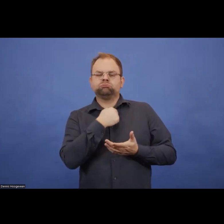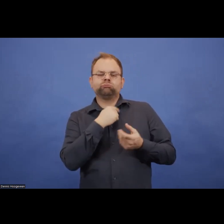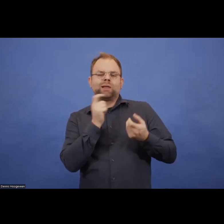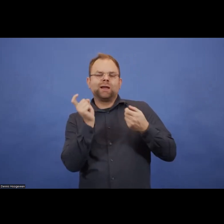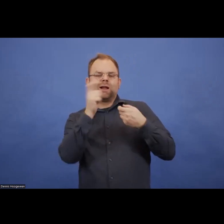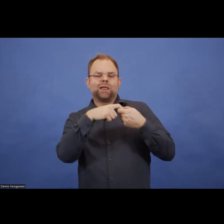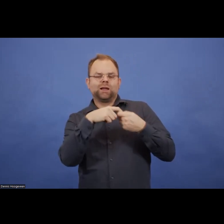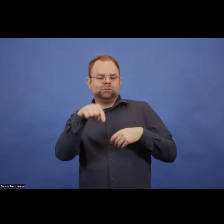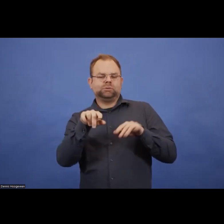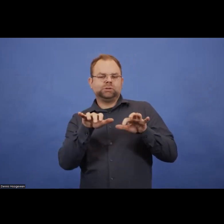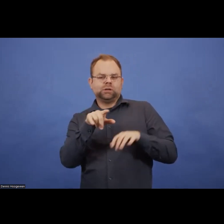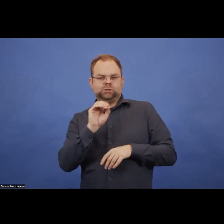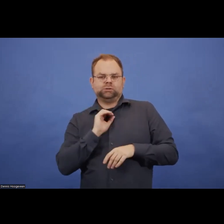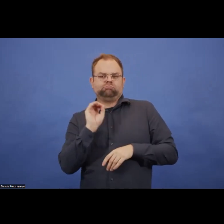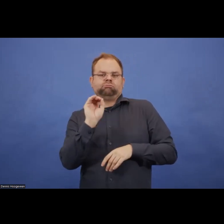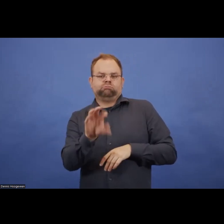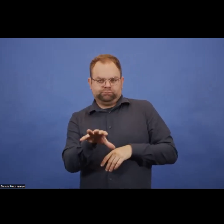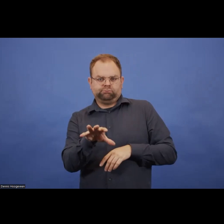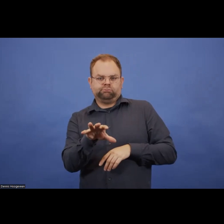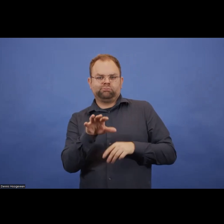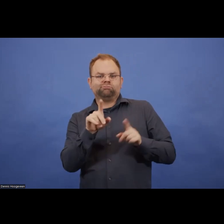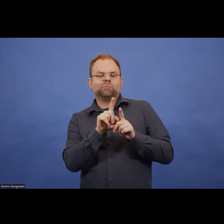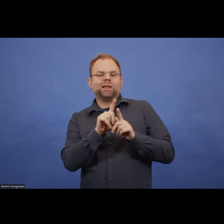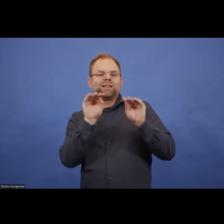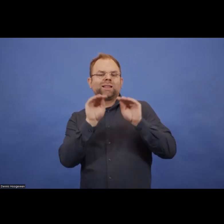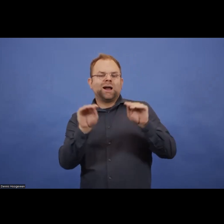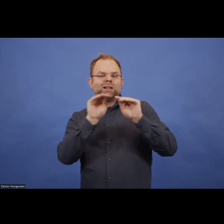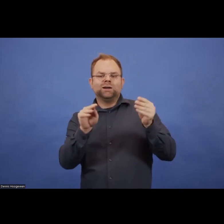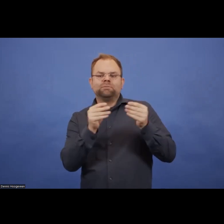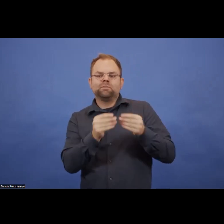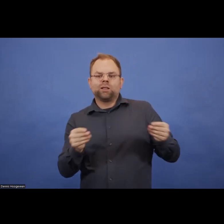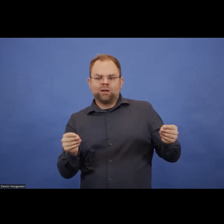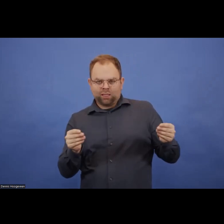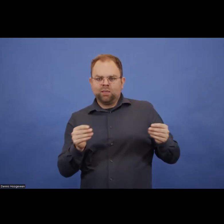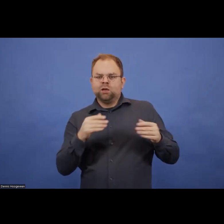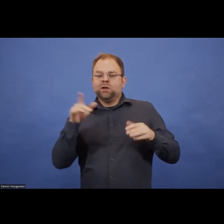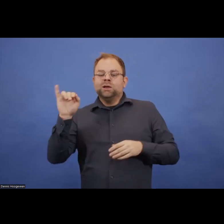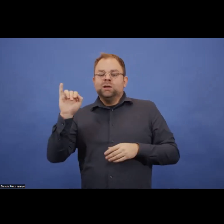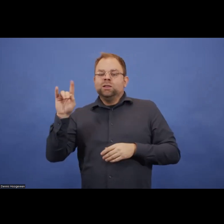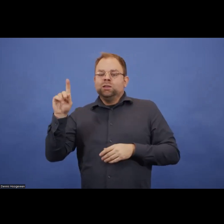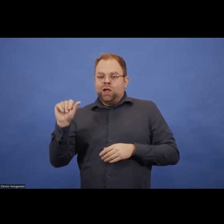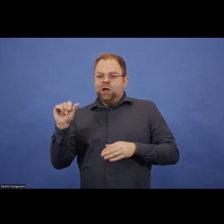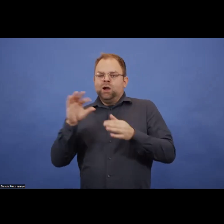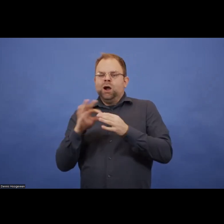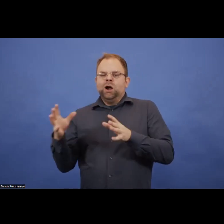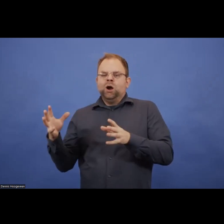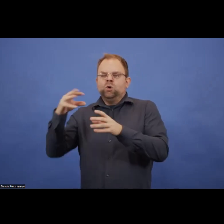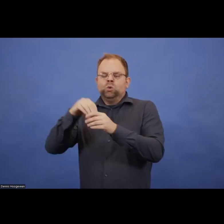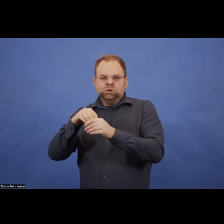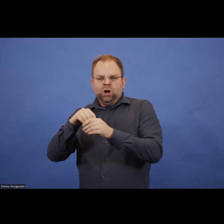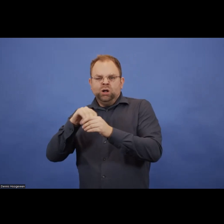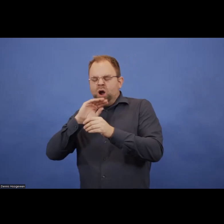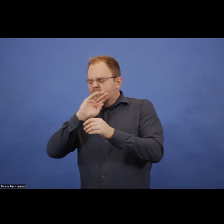Y el material que hemos hecho con la Alianza de Personas con Discapacidades.